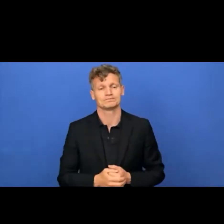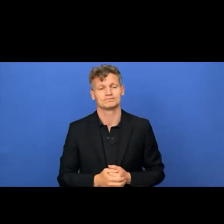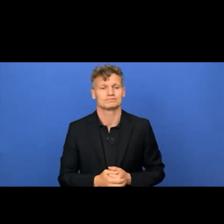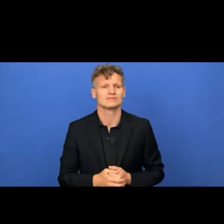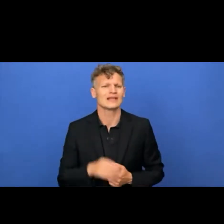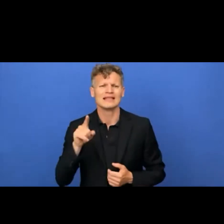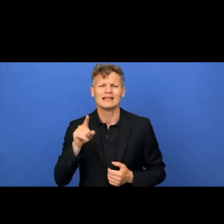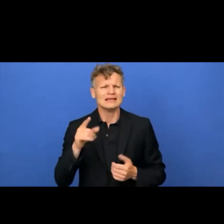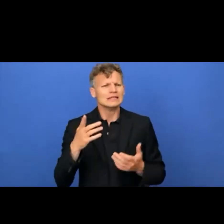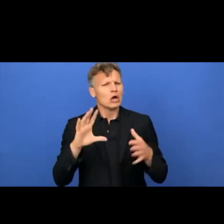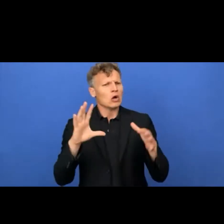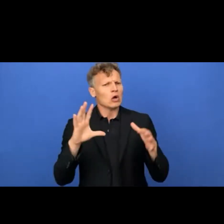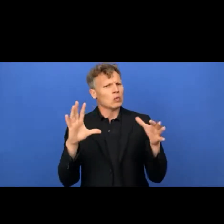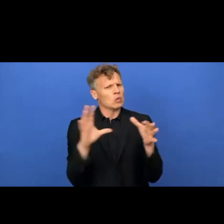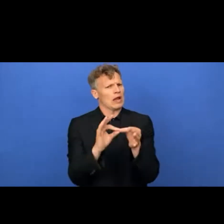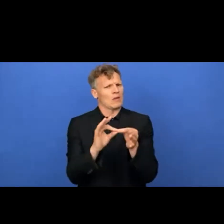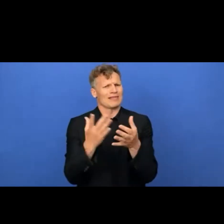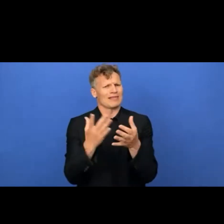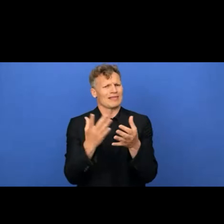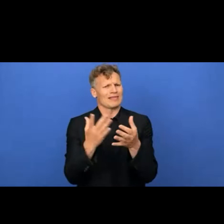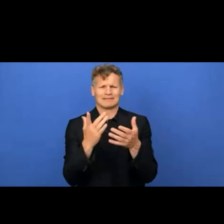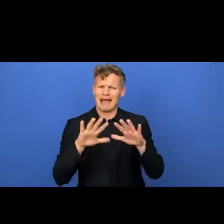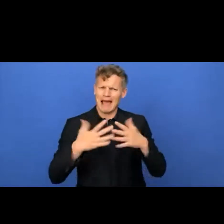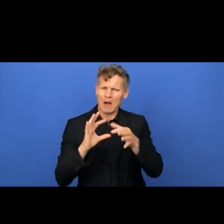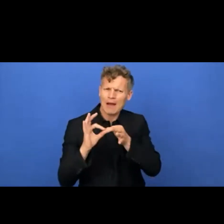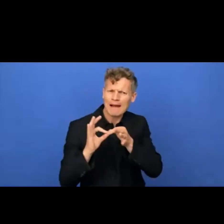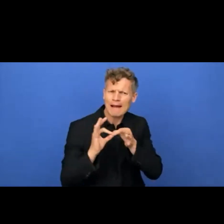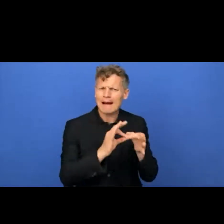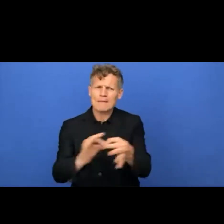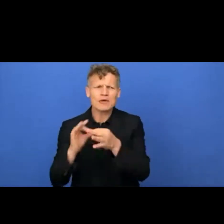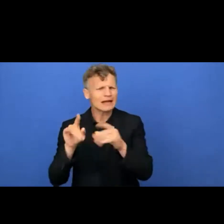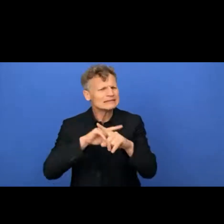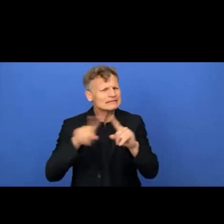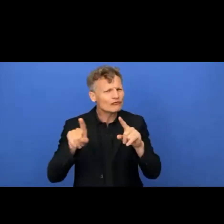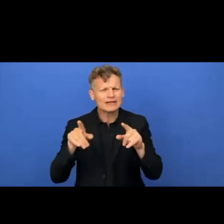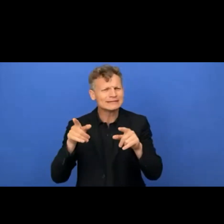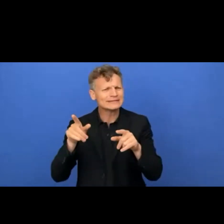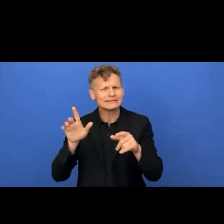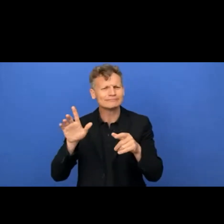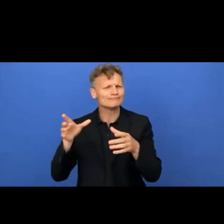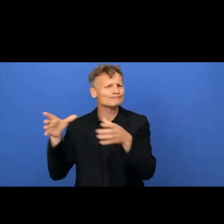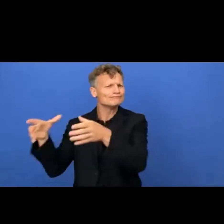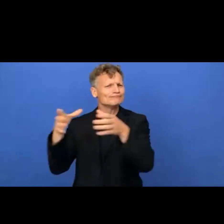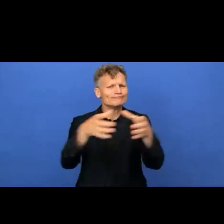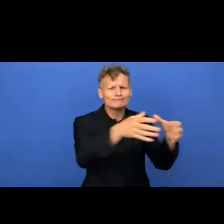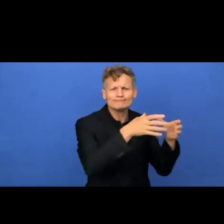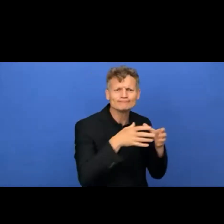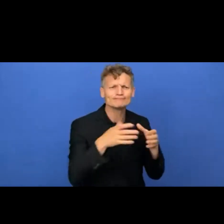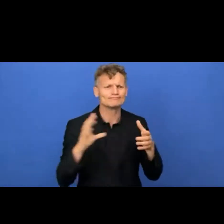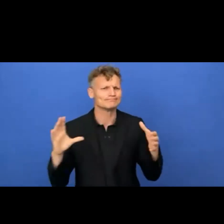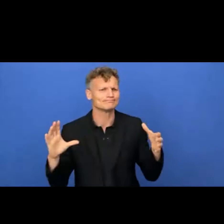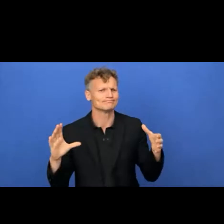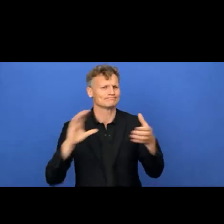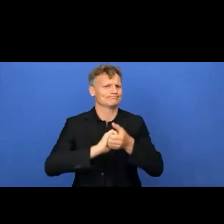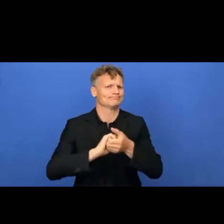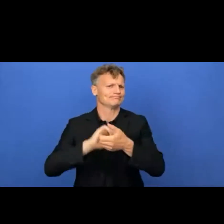la collaboration intersectorielle qui est importante pour une inclusion au niveau de la société. Est-ce que vous pouvez nous